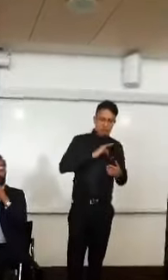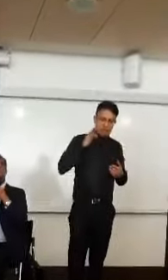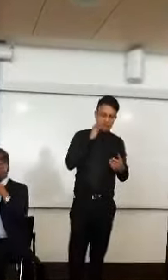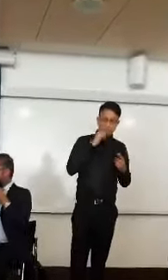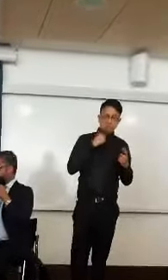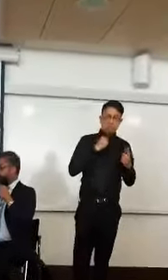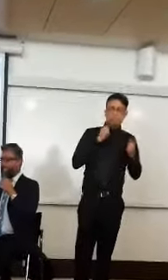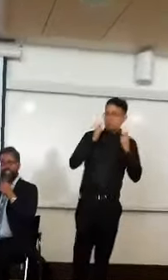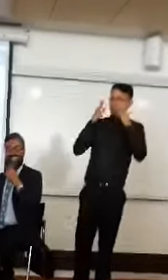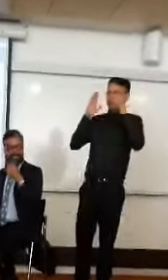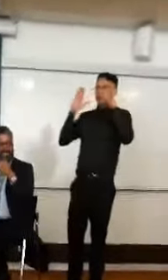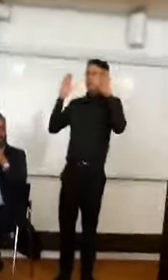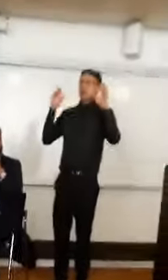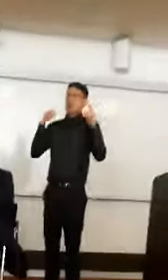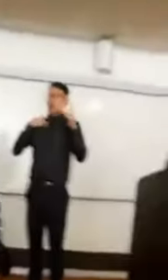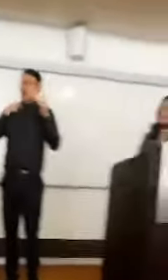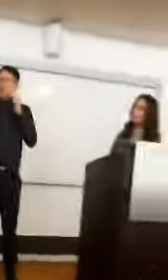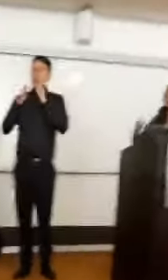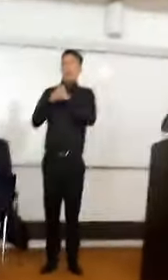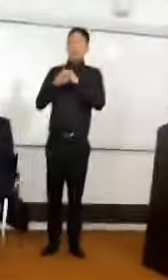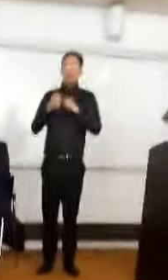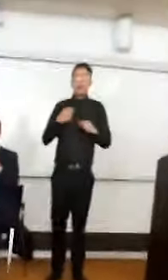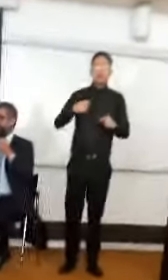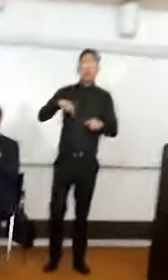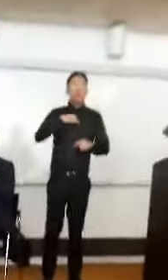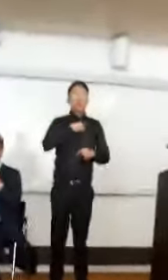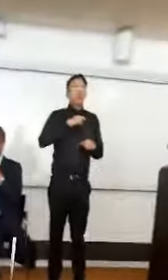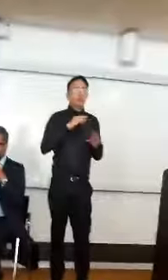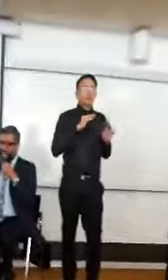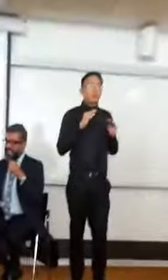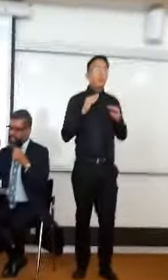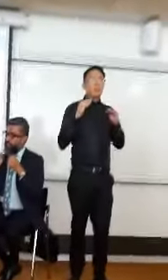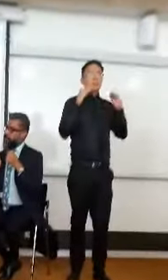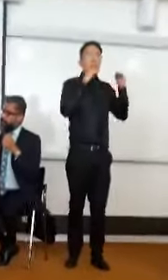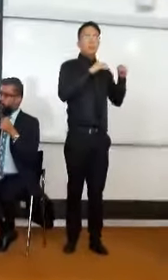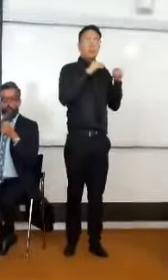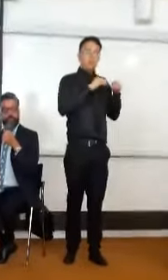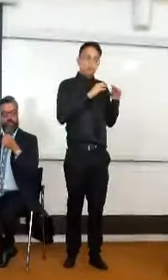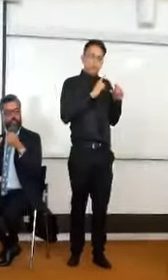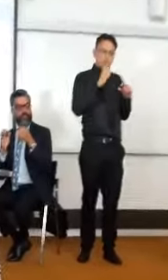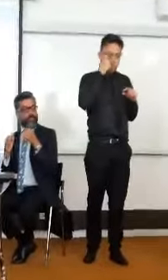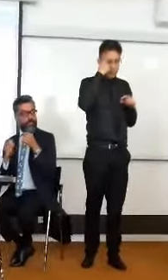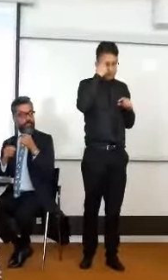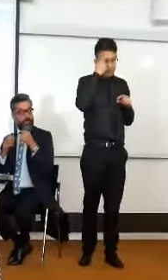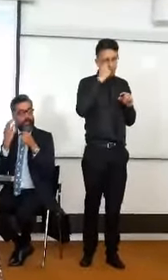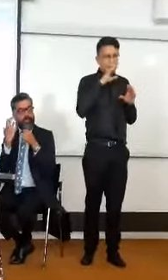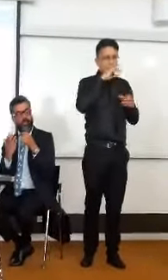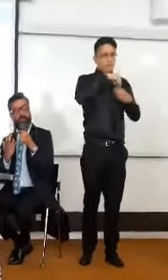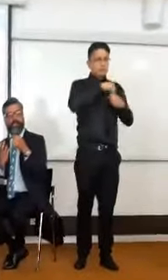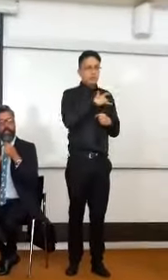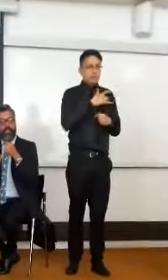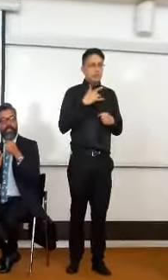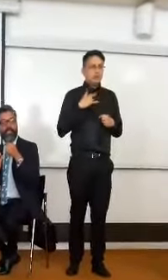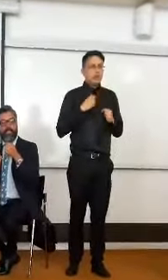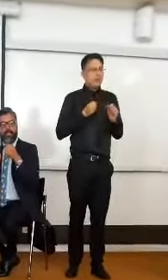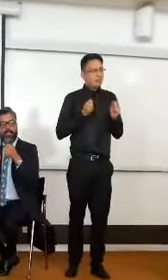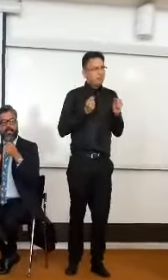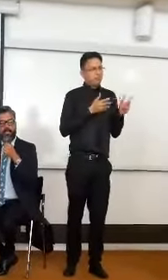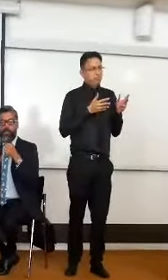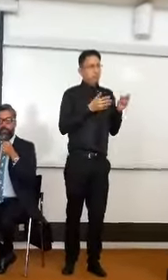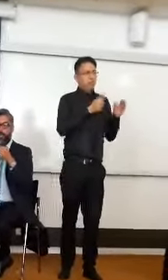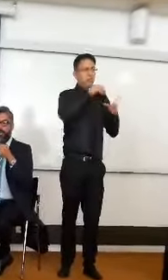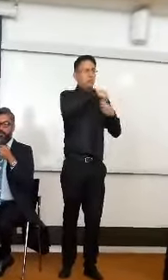su cambio. Yo creo que ya hicimos pedagogía, o sea, el reto fue también al interior con muchos funcionarios y funcionarias, fue también toda la pedagogía